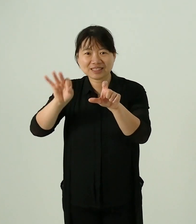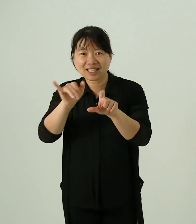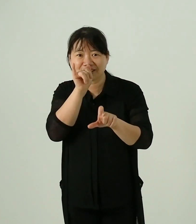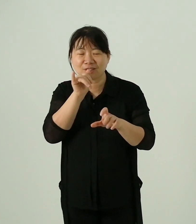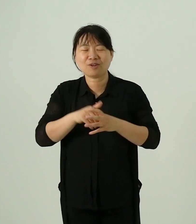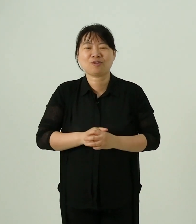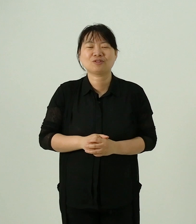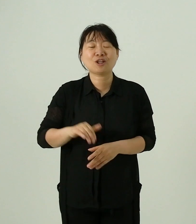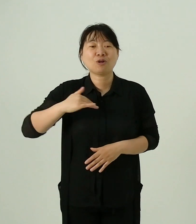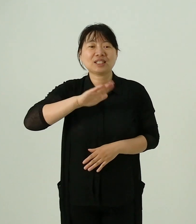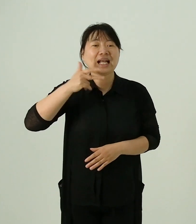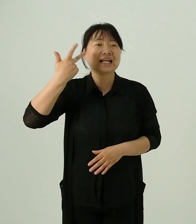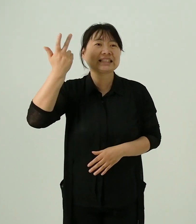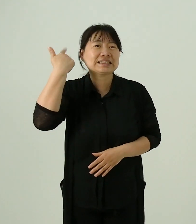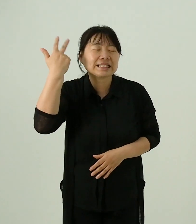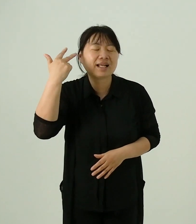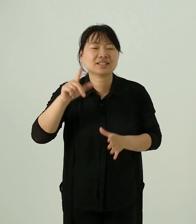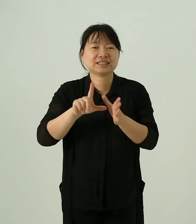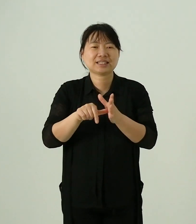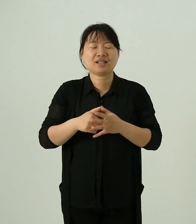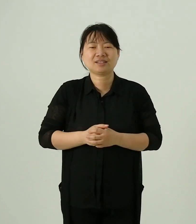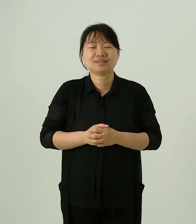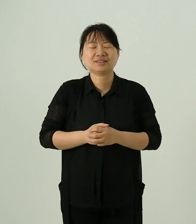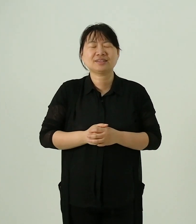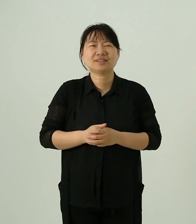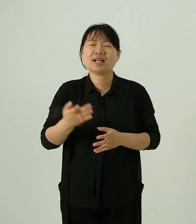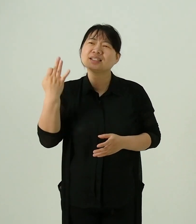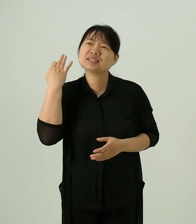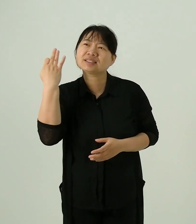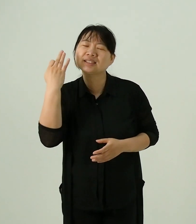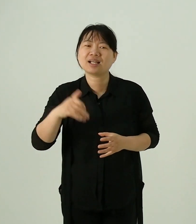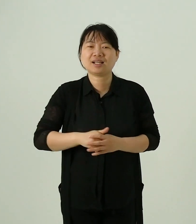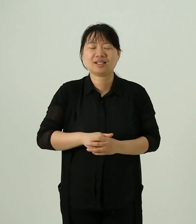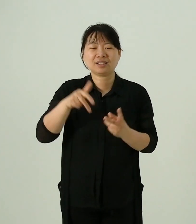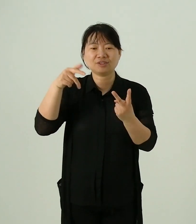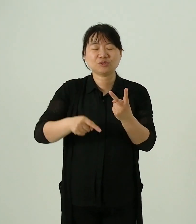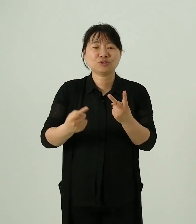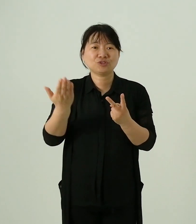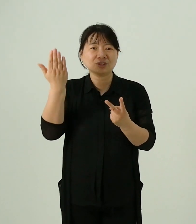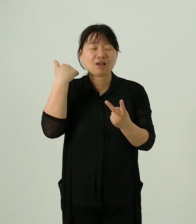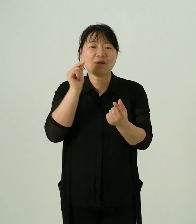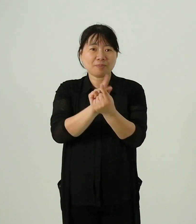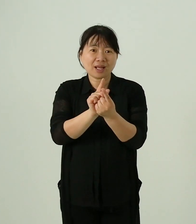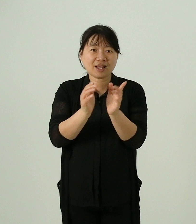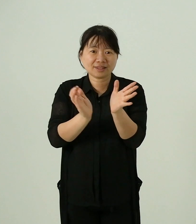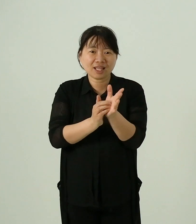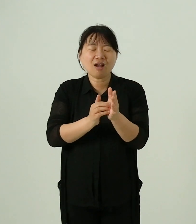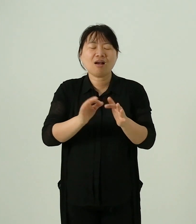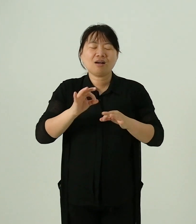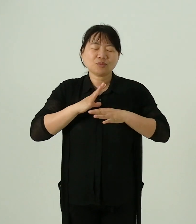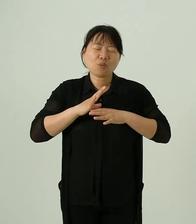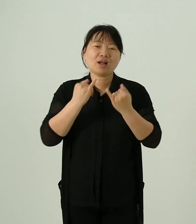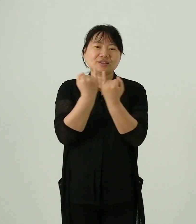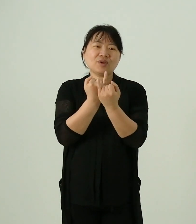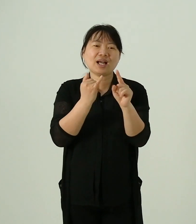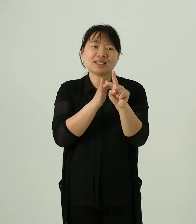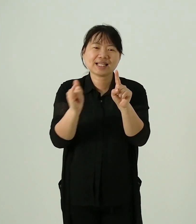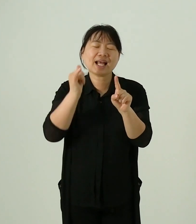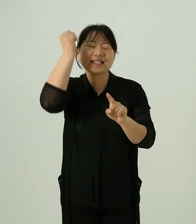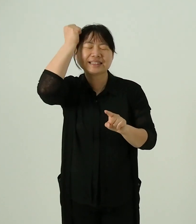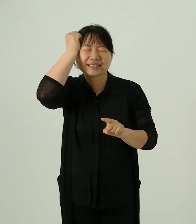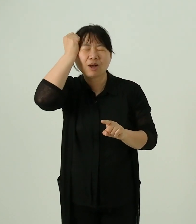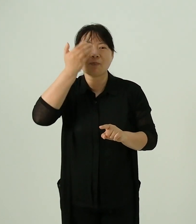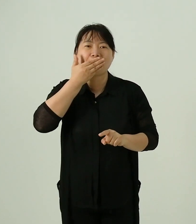15장에 우리가 지난 시간에, 지지난 시간이군요. 2주 전에 만났던 놀라운 여인 한 사람을